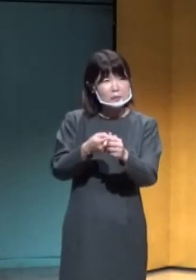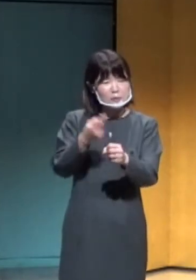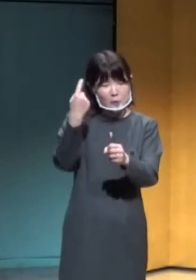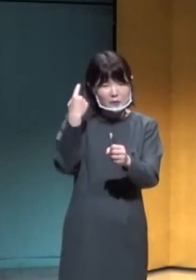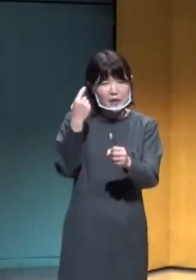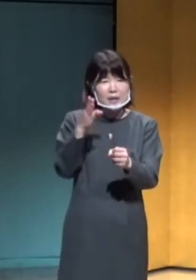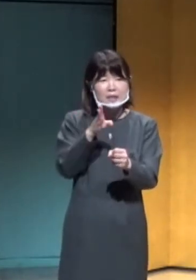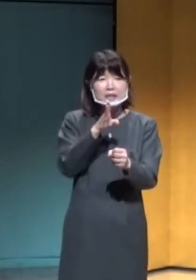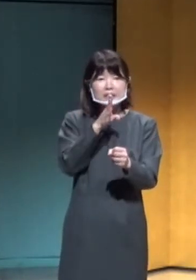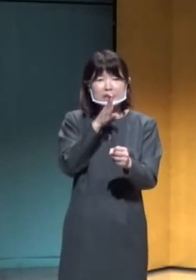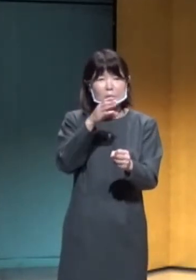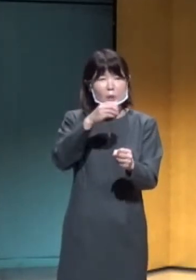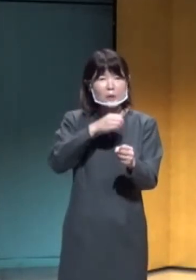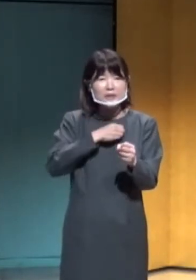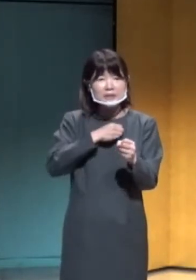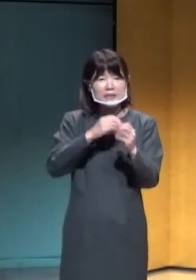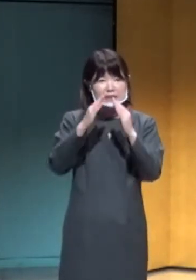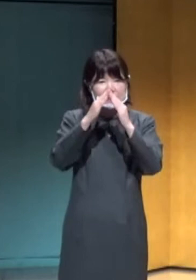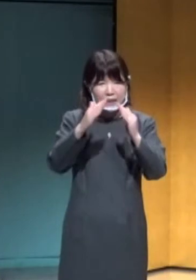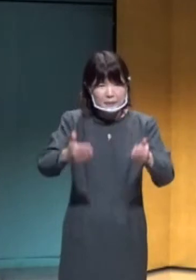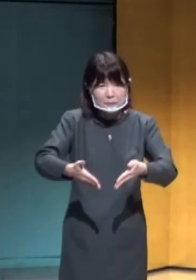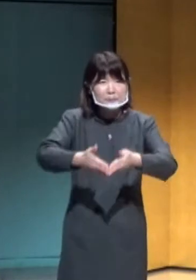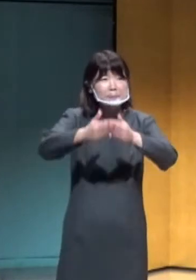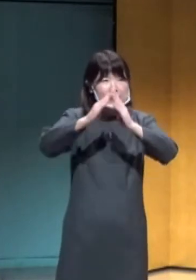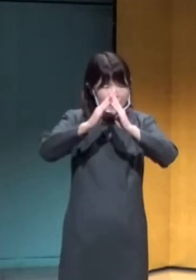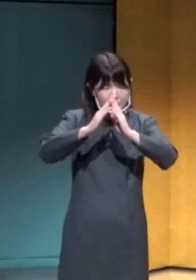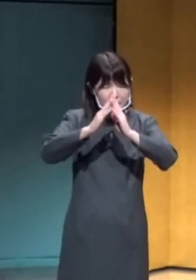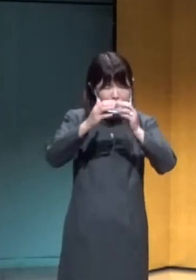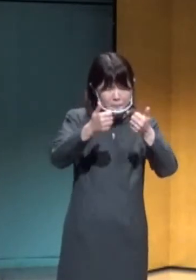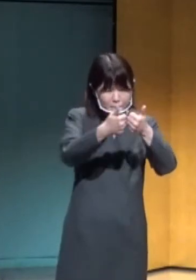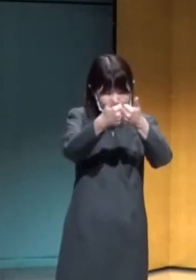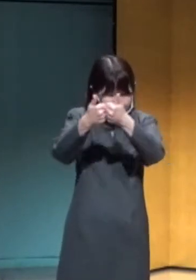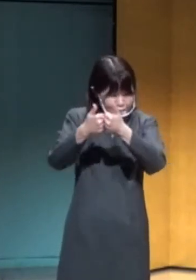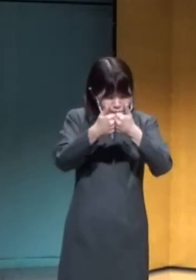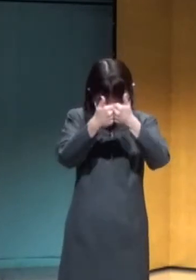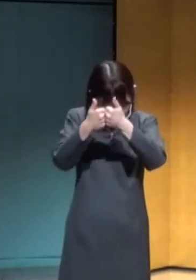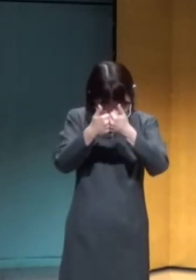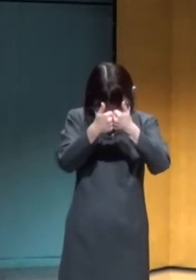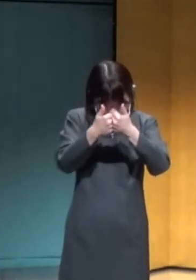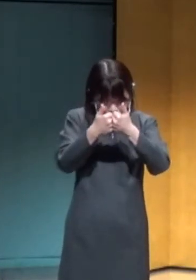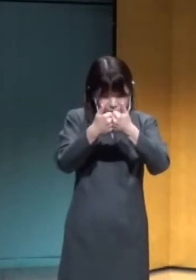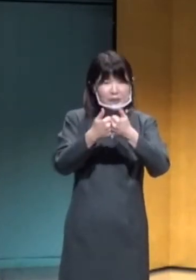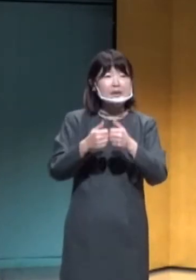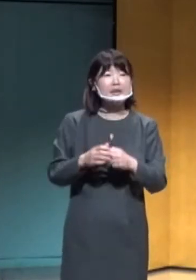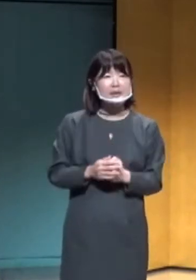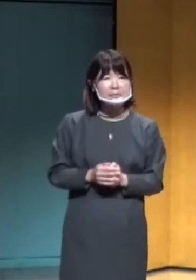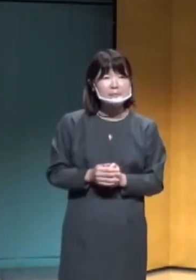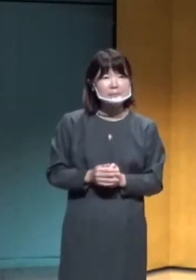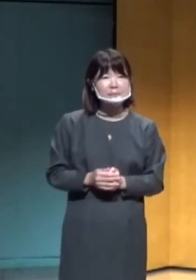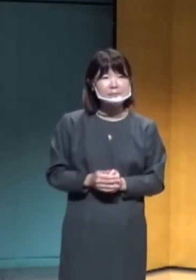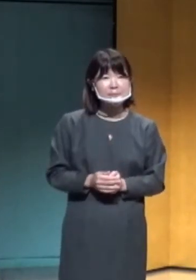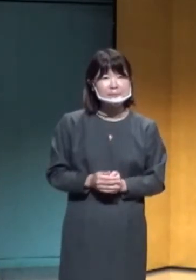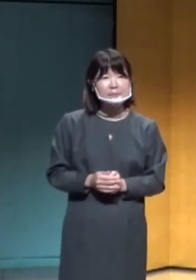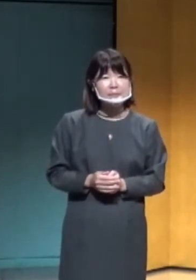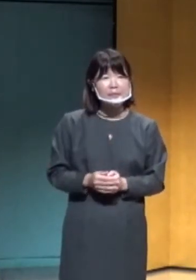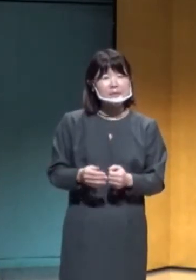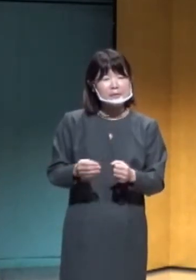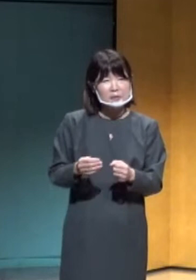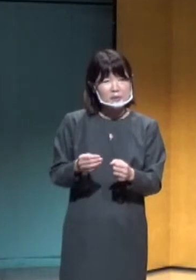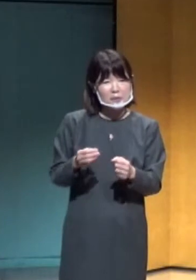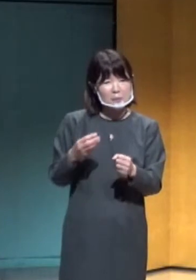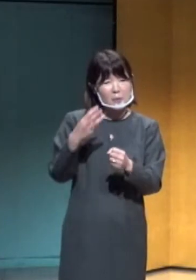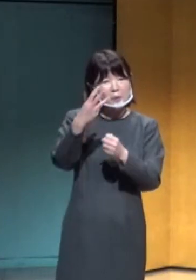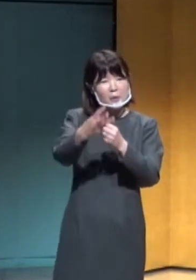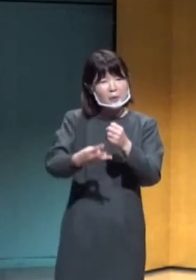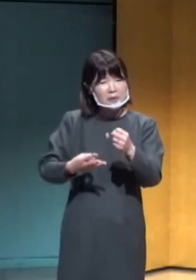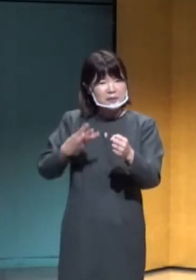立ち上げまして、協議をさせていただきました。しかしながら従来の各